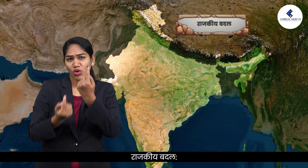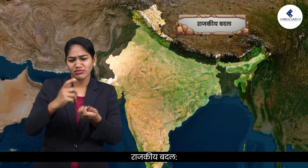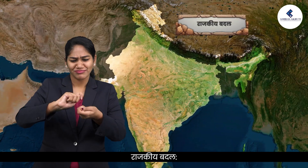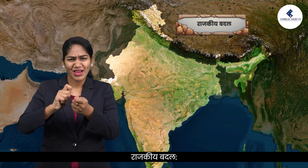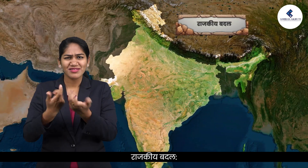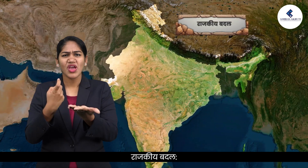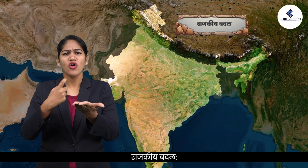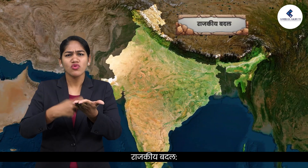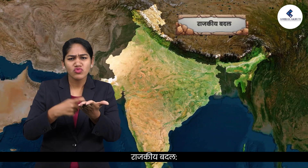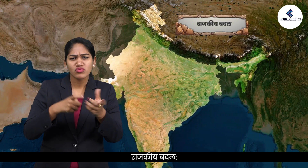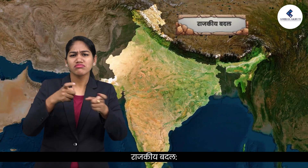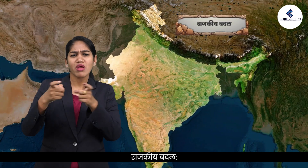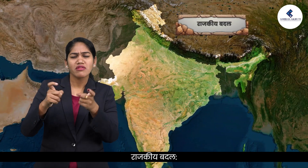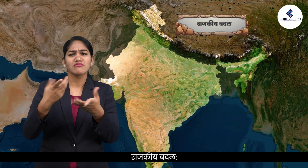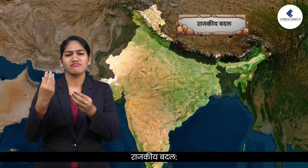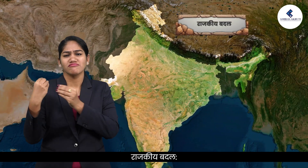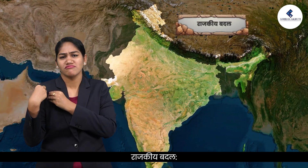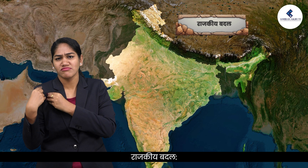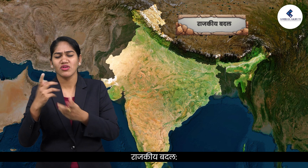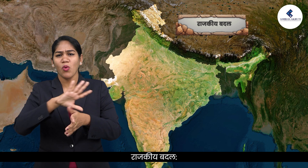राजकीय बदल.